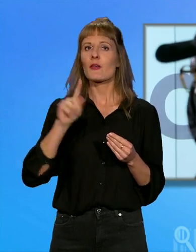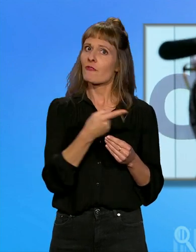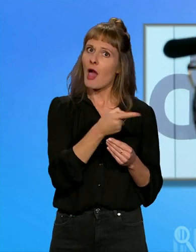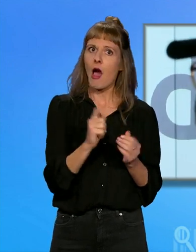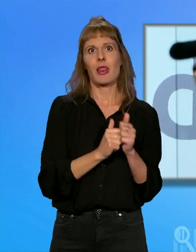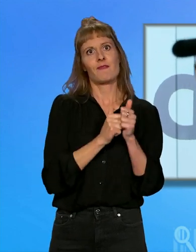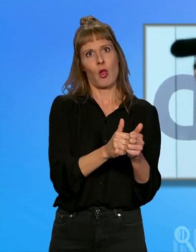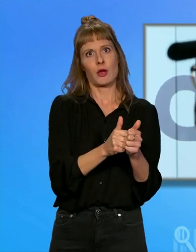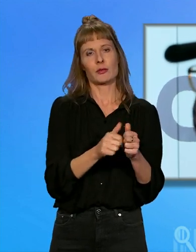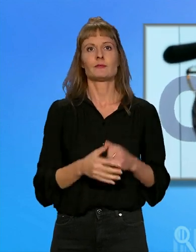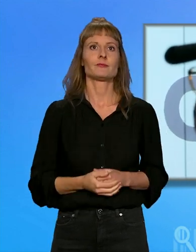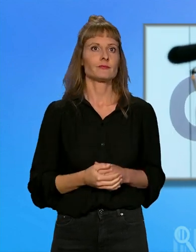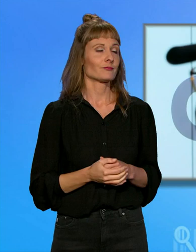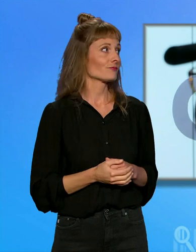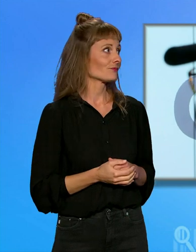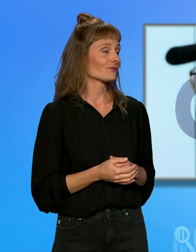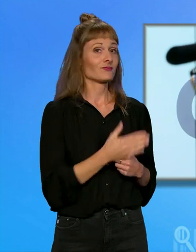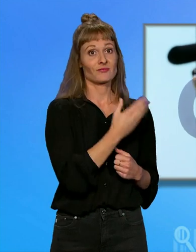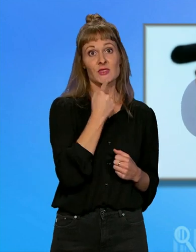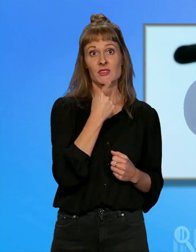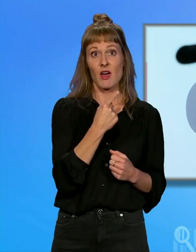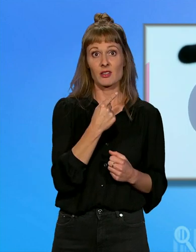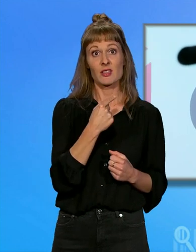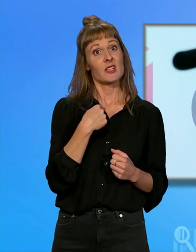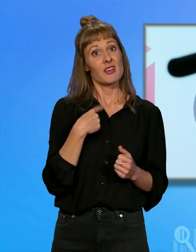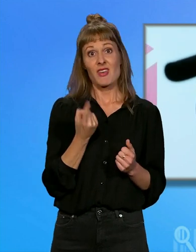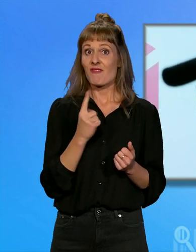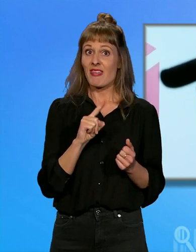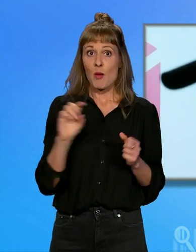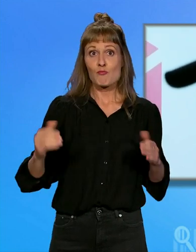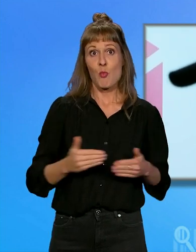Man muss wirklich befolgen, was man am Morgen im Scanner bestätigt hat.